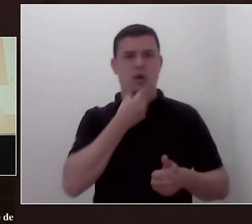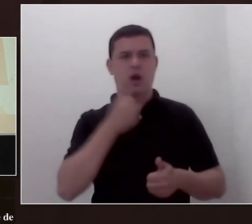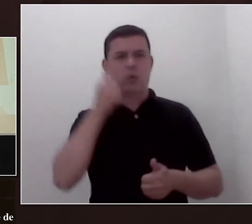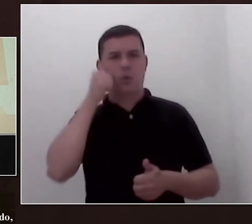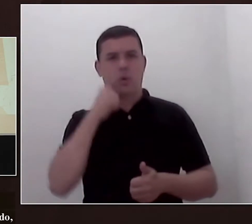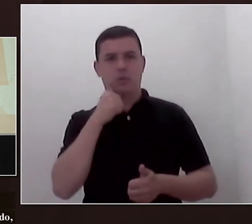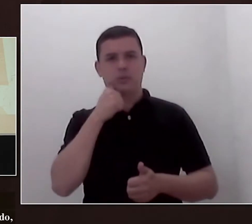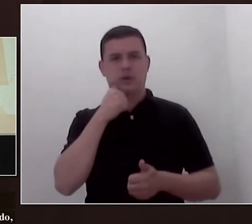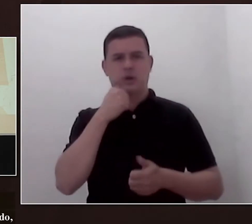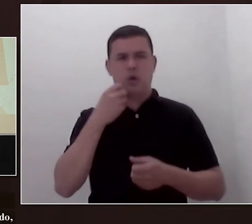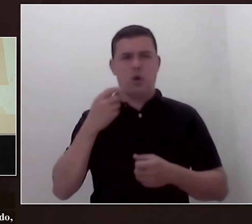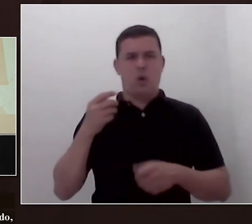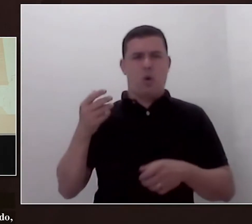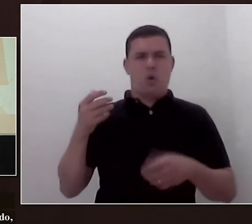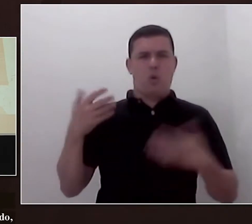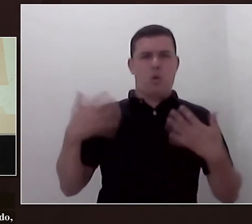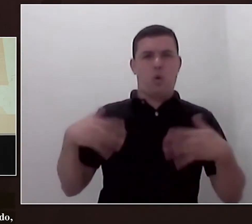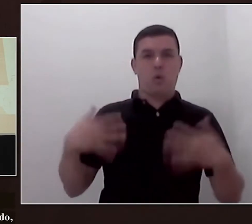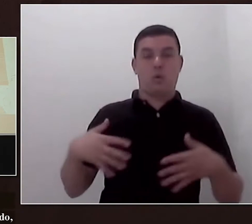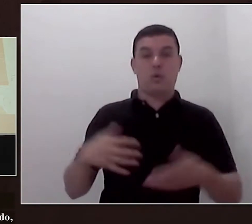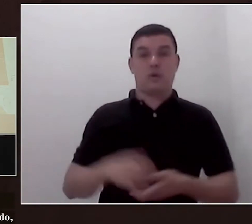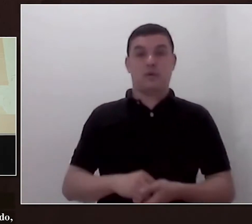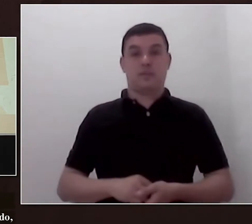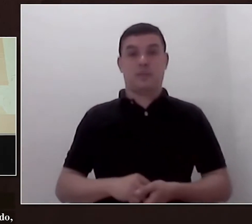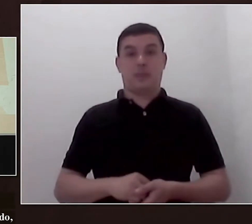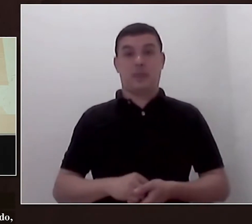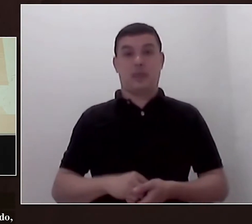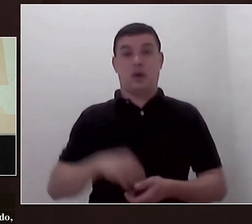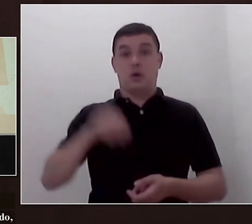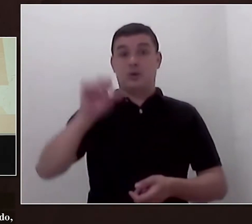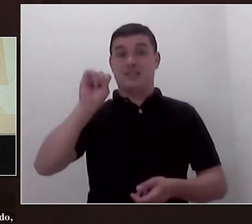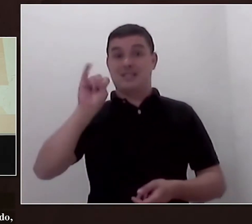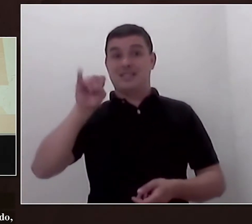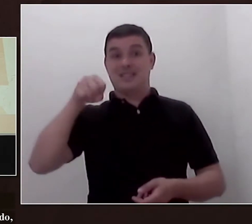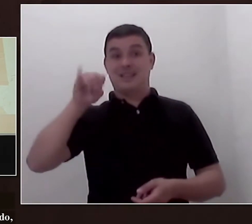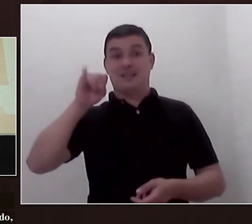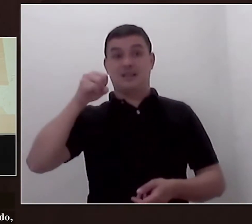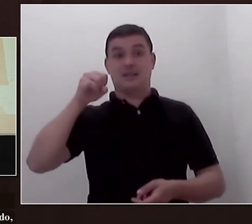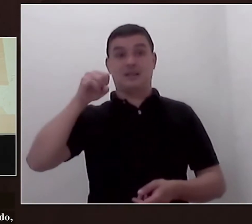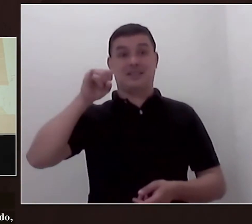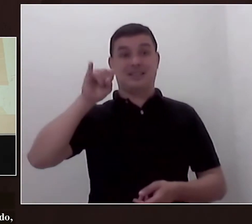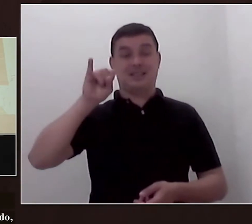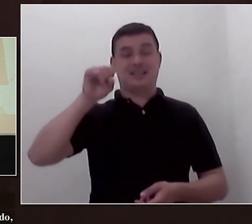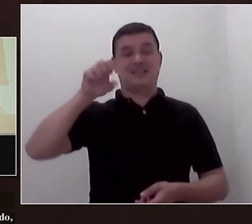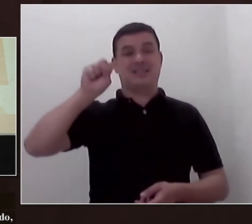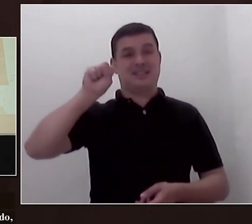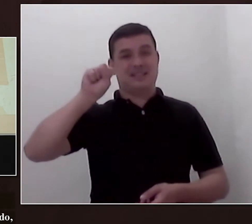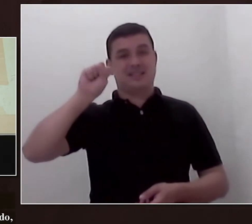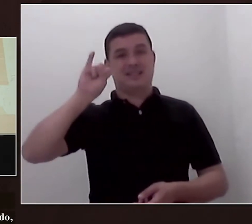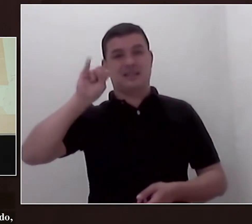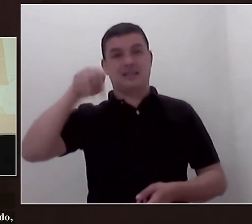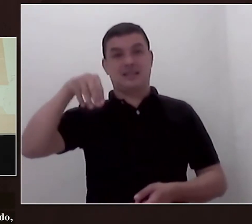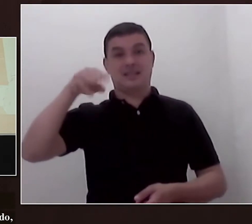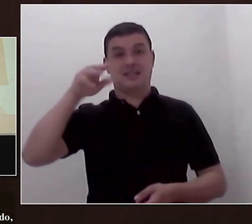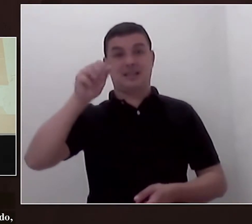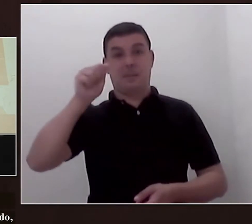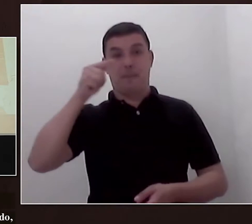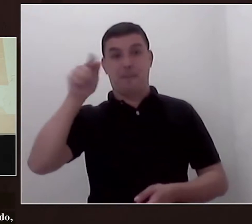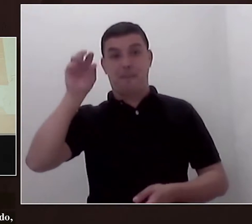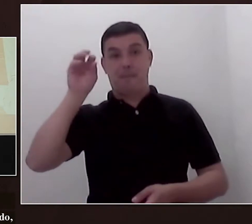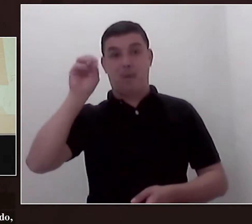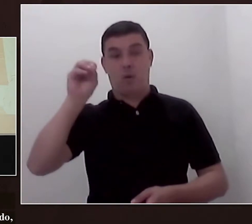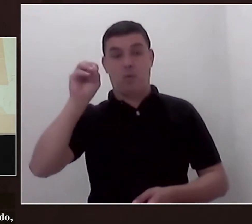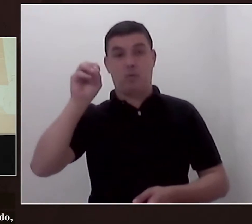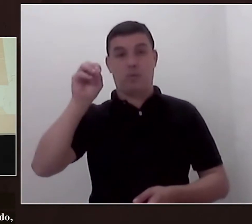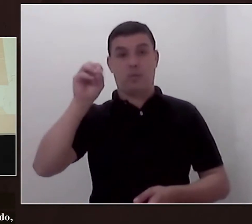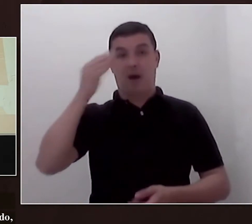O próprio Simão abraçou a fé e, tendo sido batizado, acompanhou a Filipe de perto,